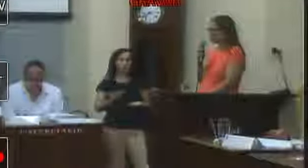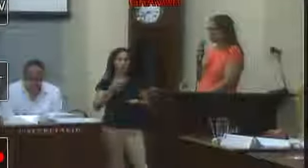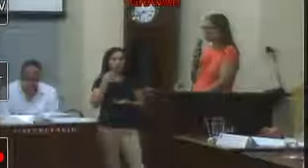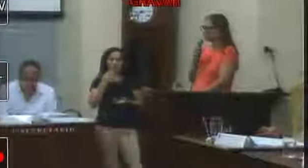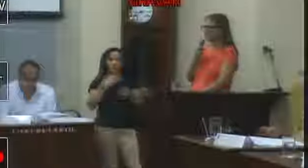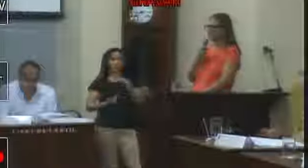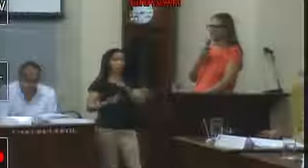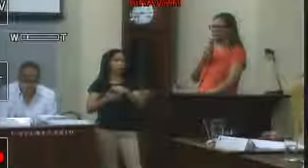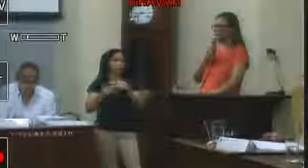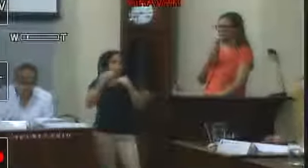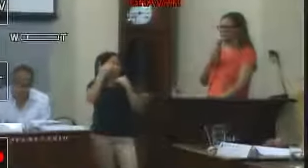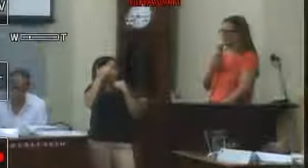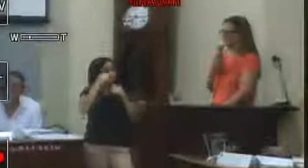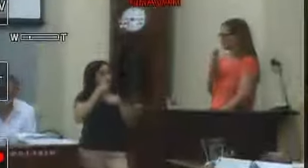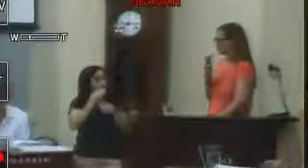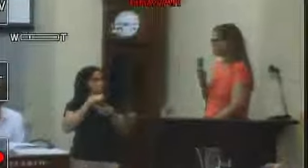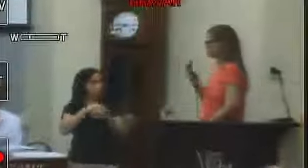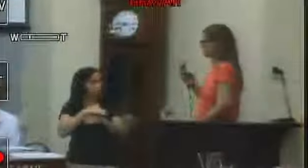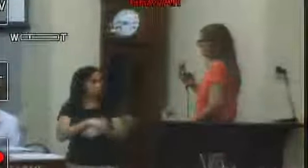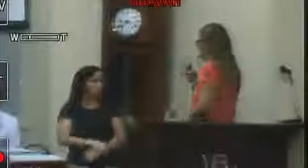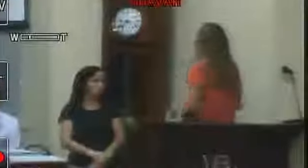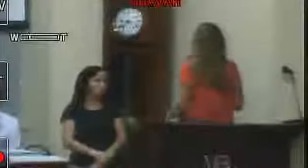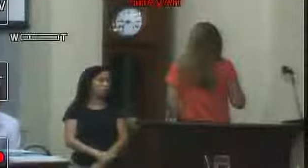Eu agradeço e boa noite.